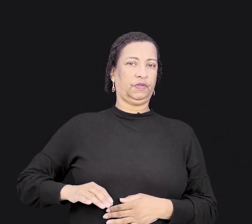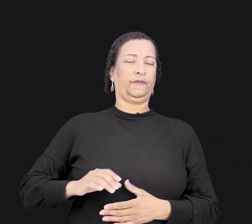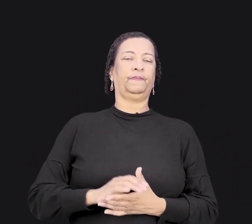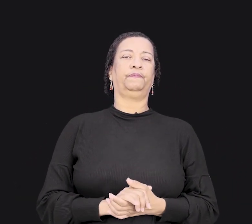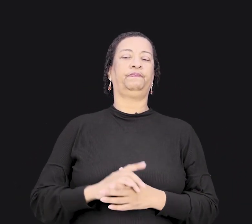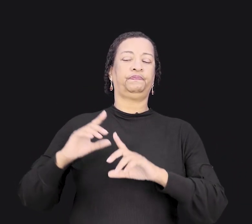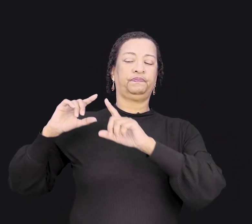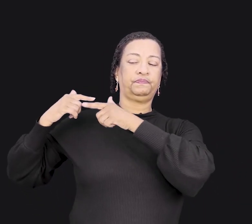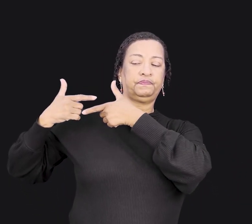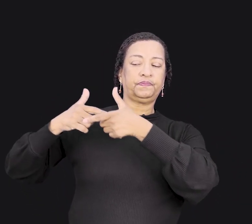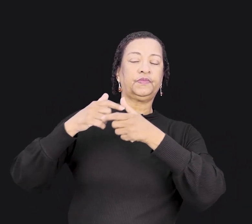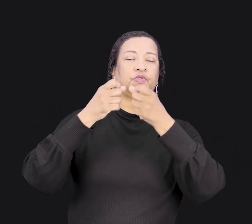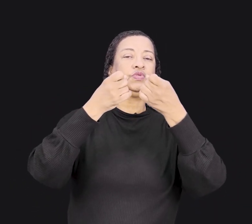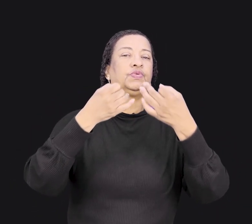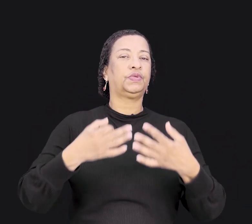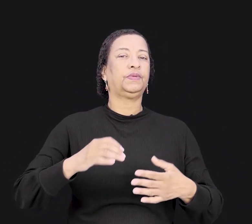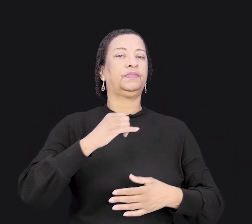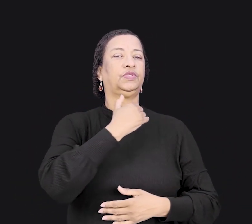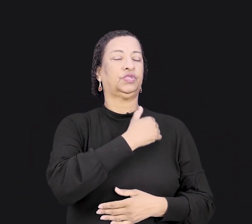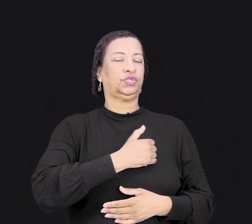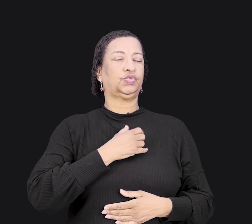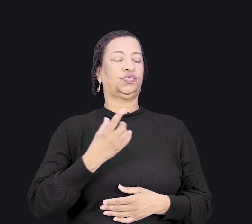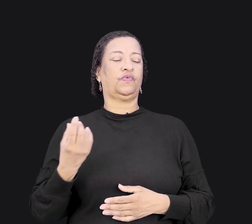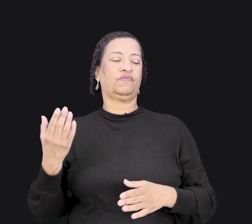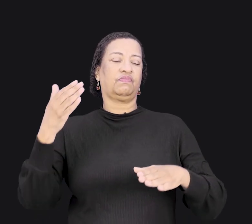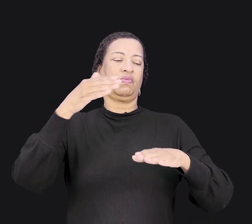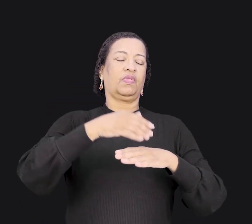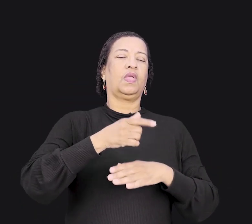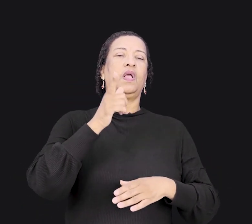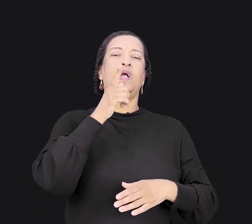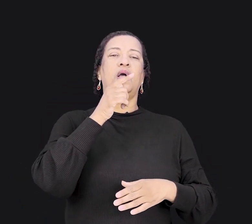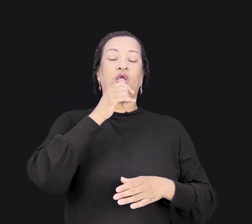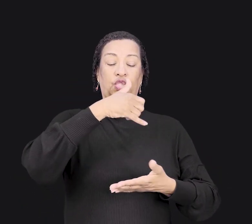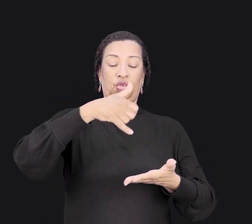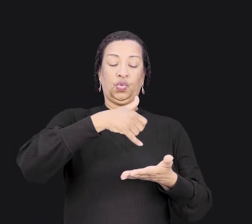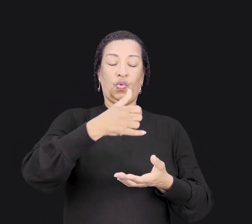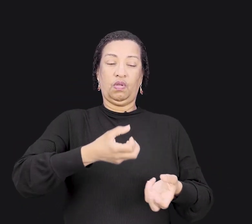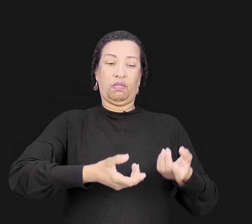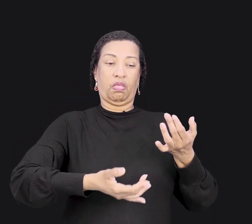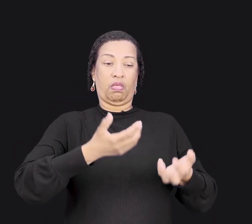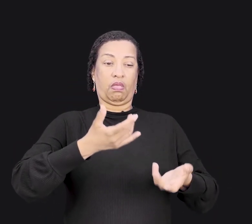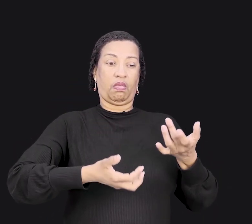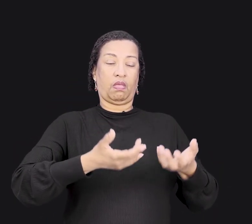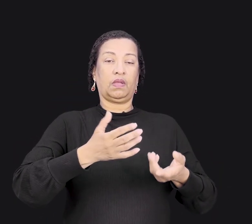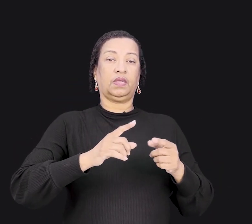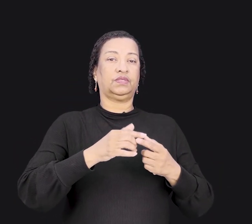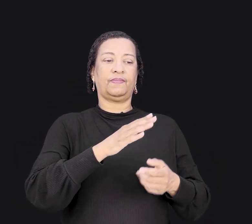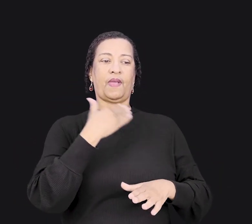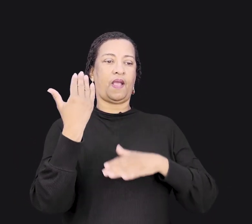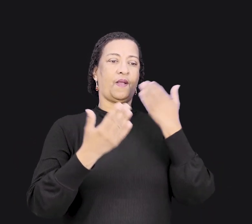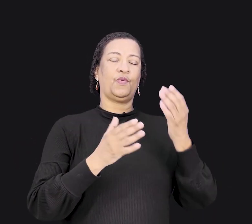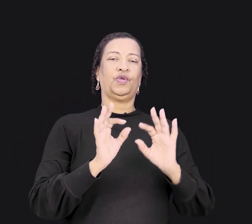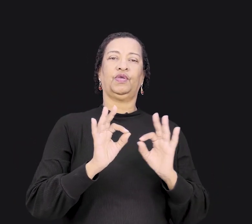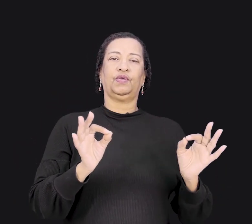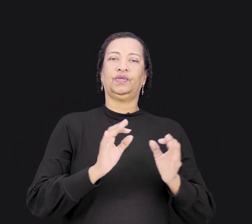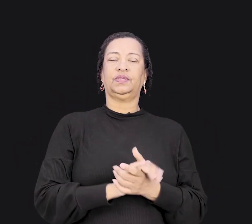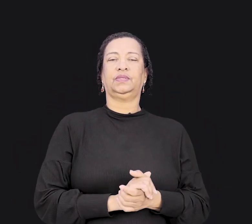tradição conta que João foi jogado no óleo quente, mas não morreu. Havia rumores de que ele jamais morreria,